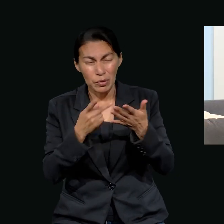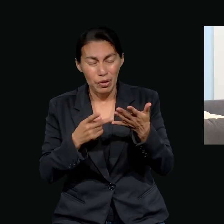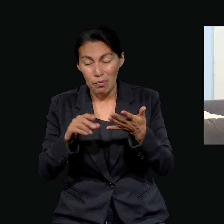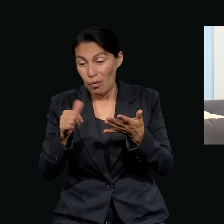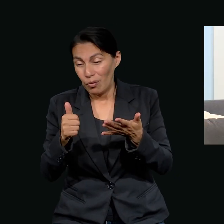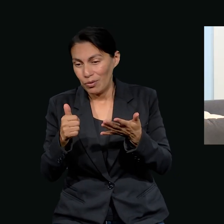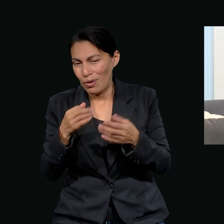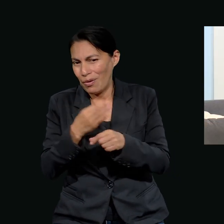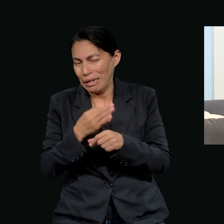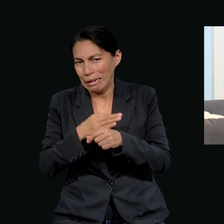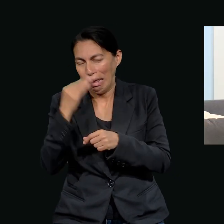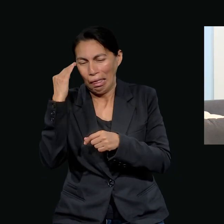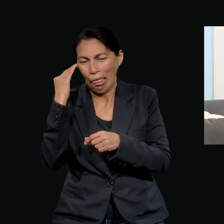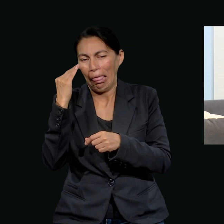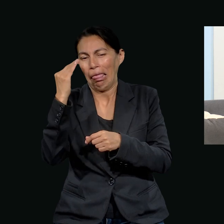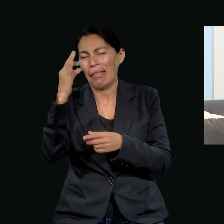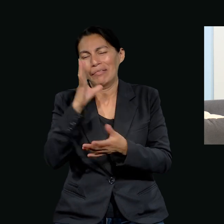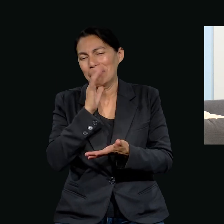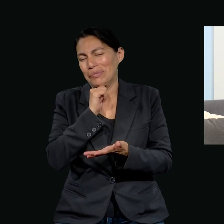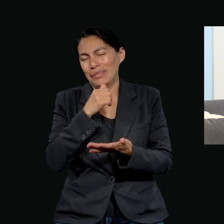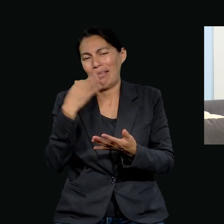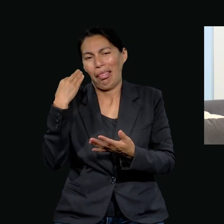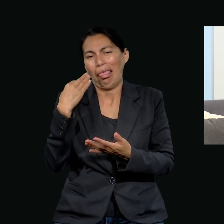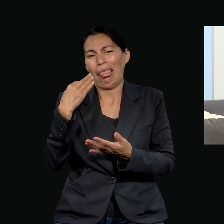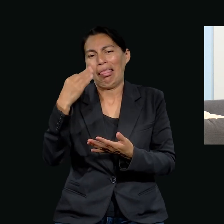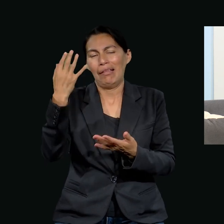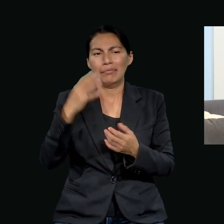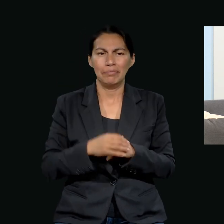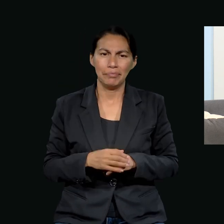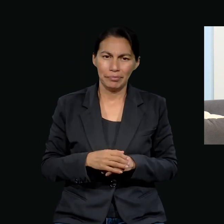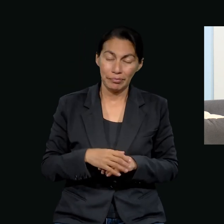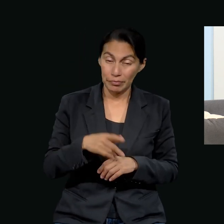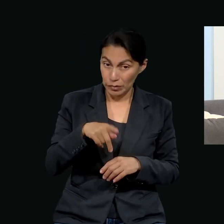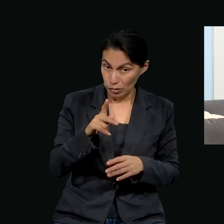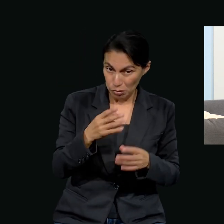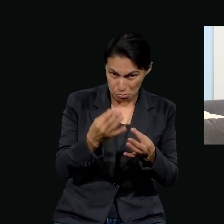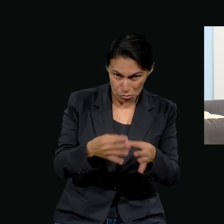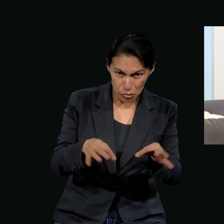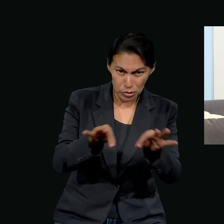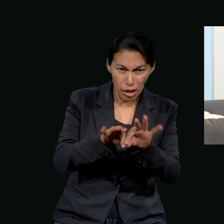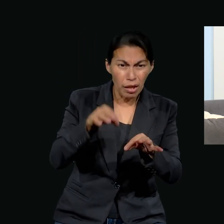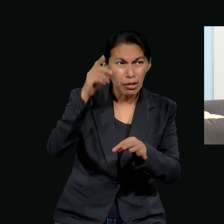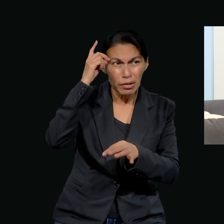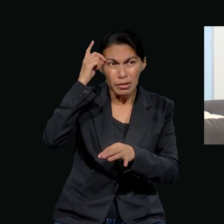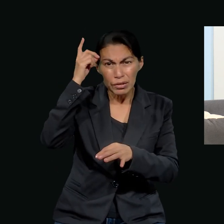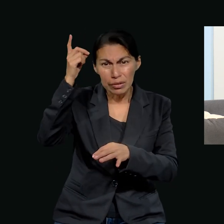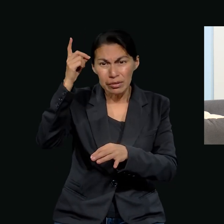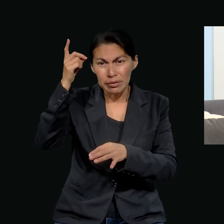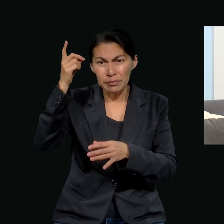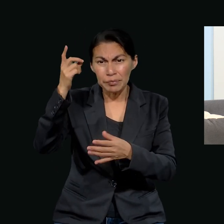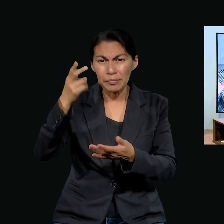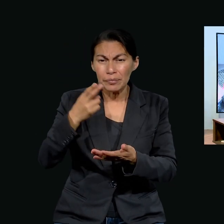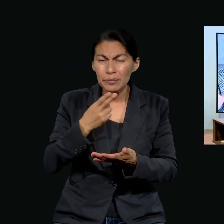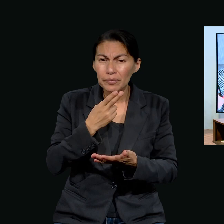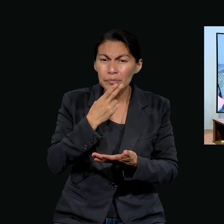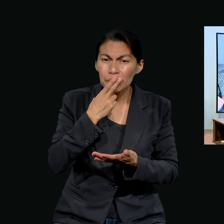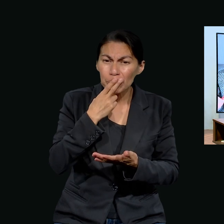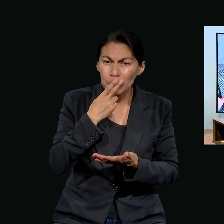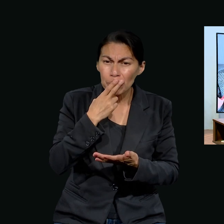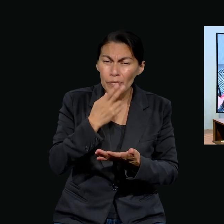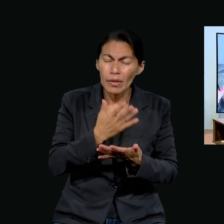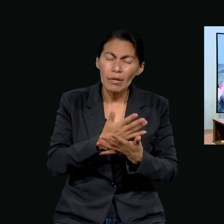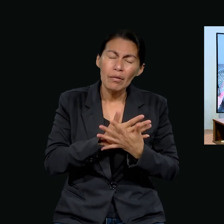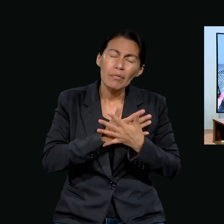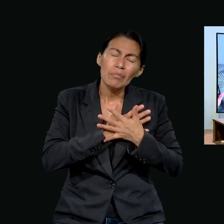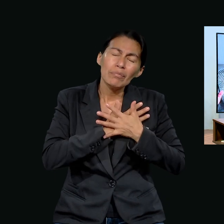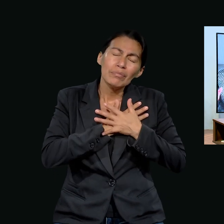programa, que no puedo abusar del tiempo tampoco. Lo importante es que Dios lo usó como un instrumento de